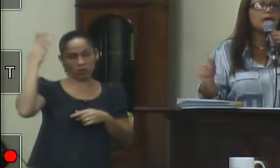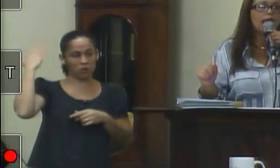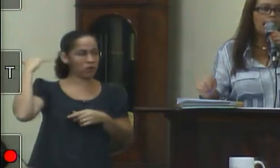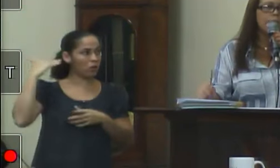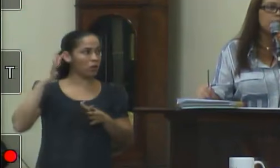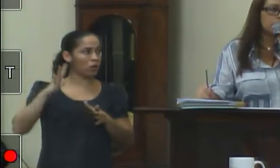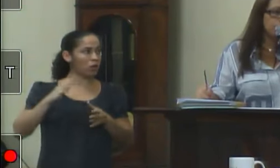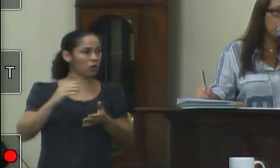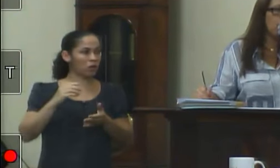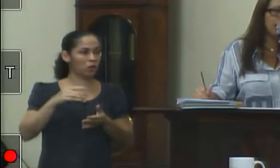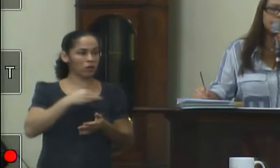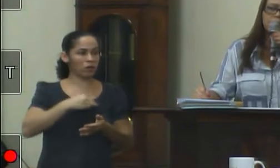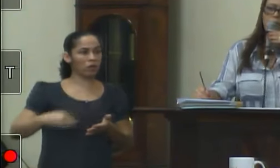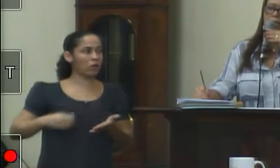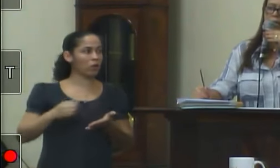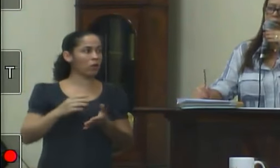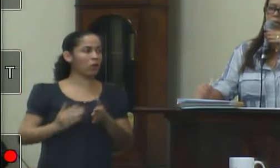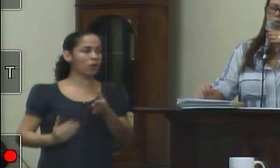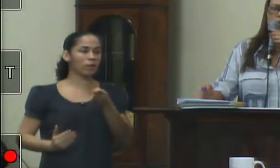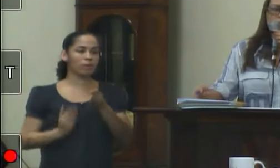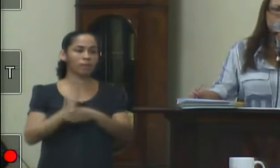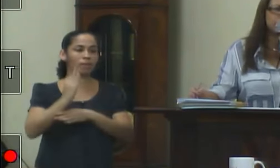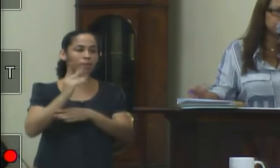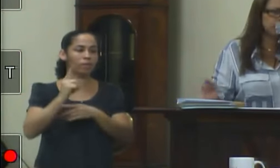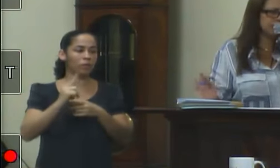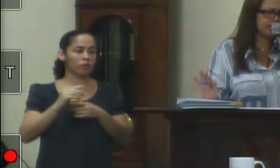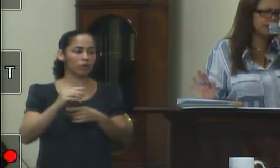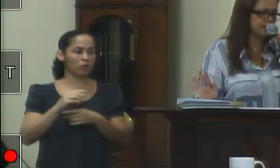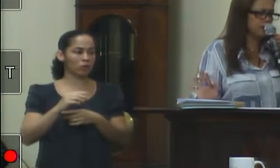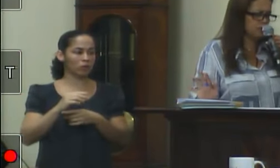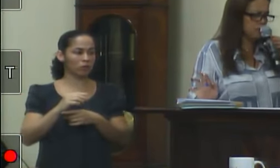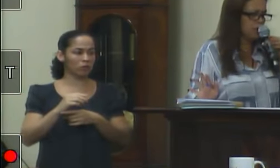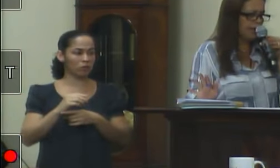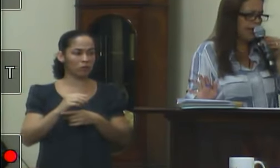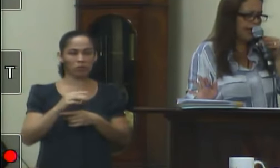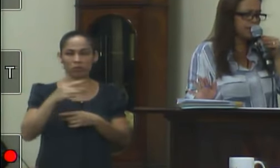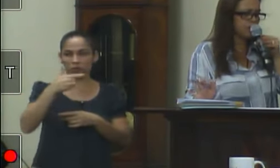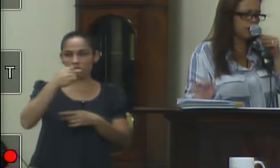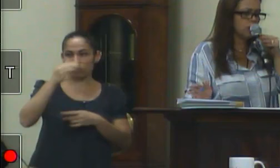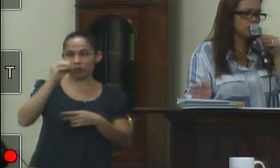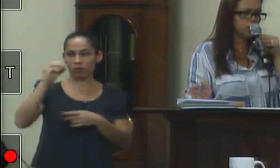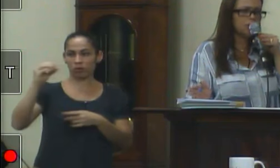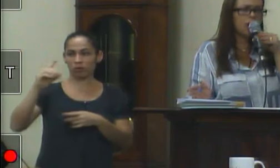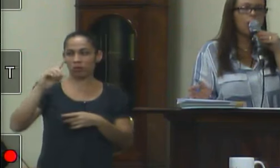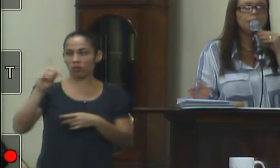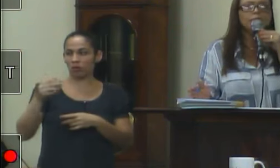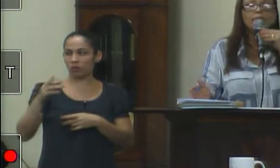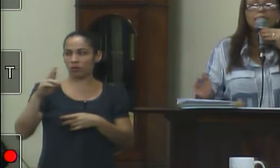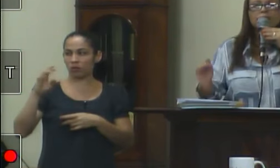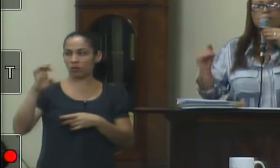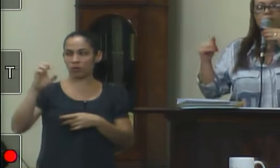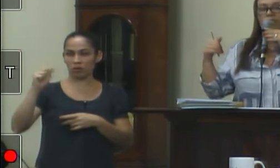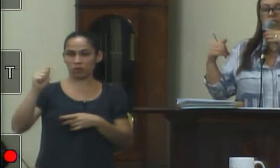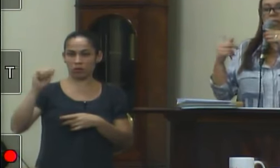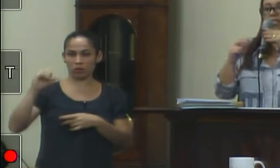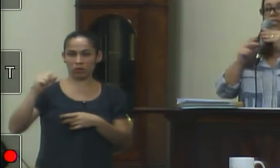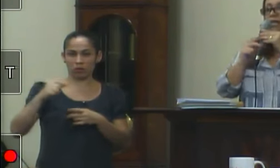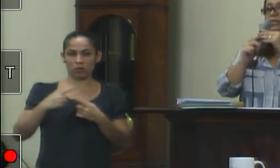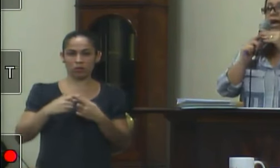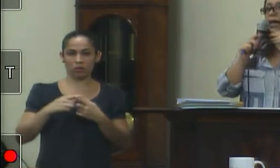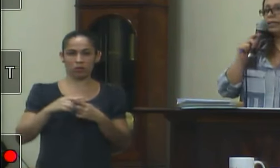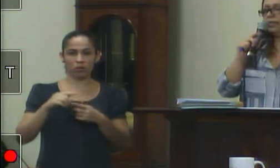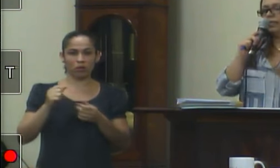Ministério aprovou essa portaria, um valor em torno de R$700 mil para construção. Então, nós já temos